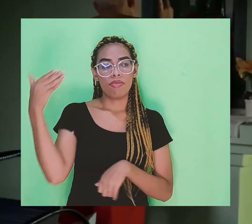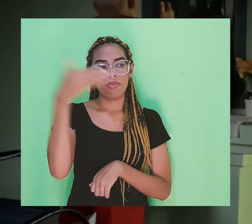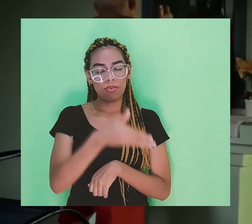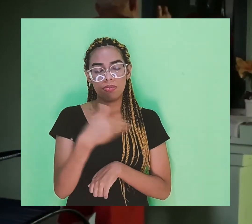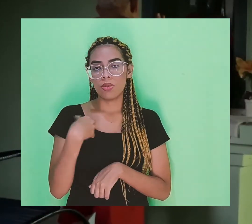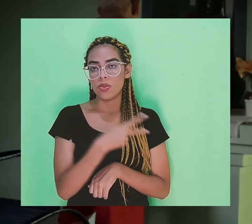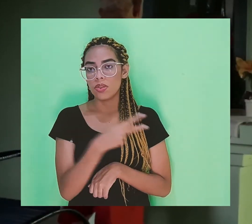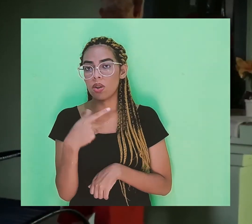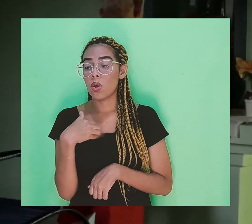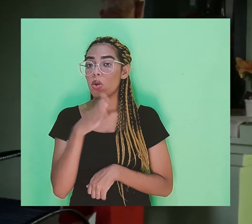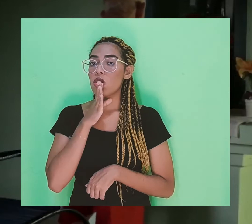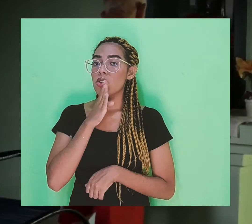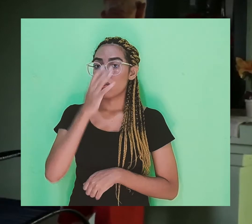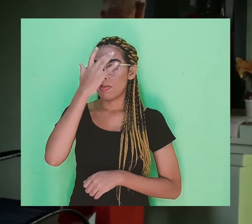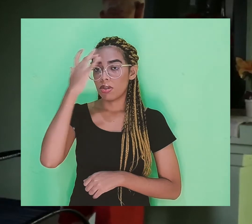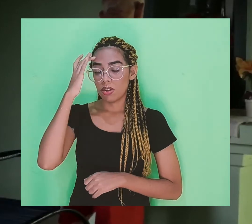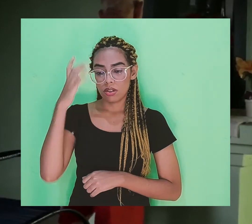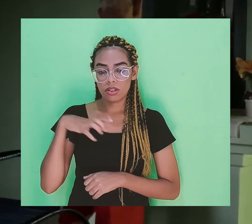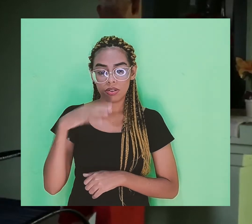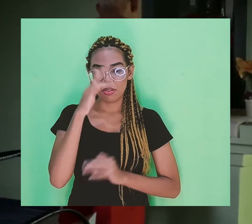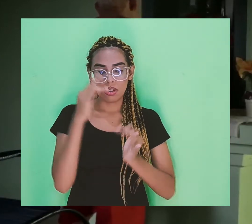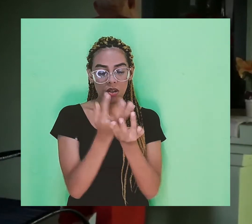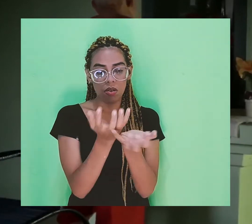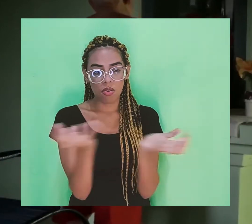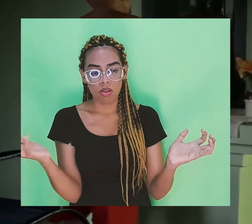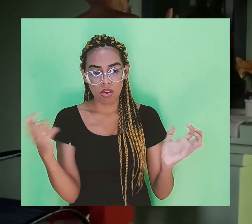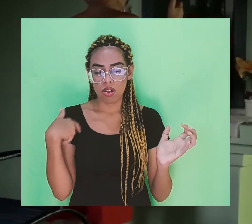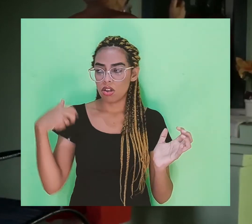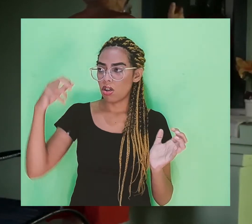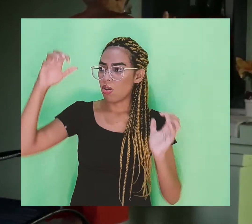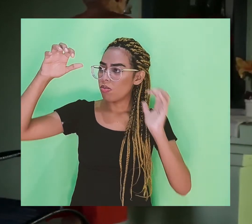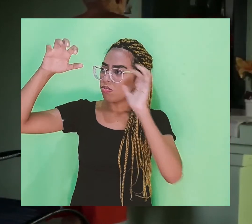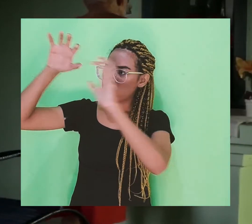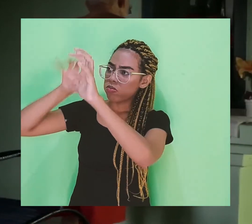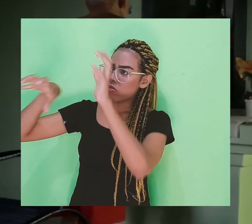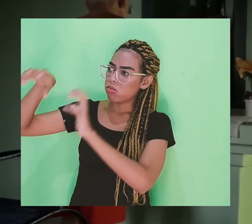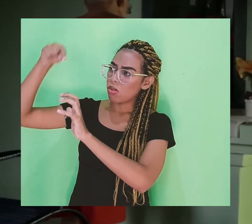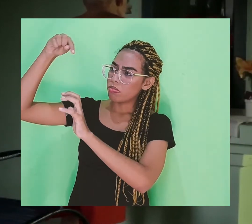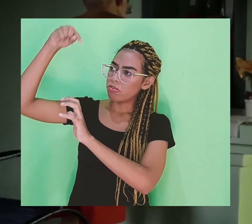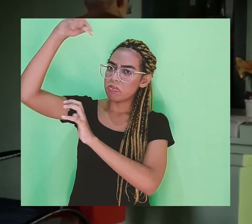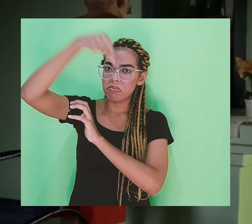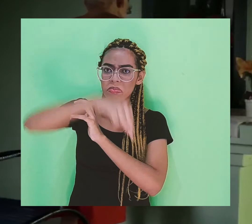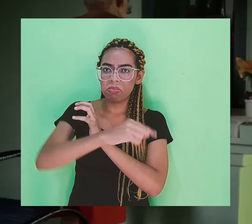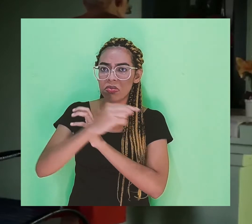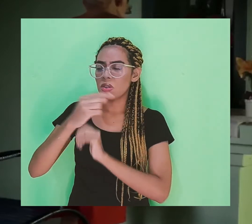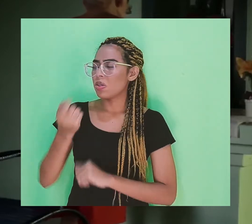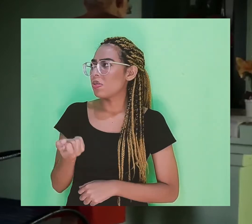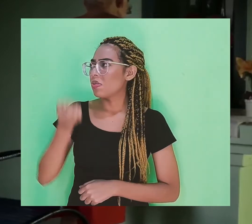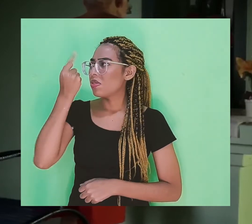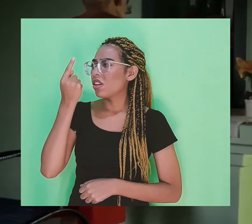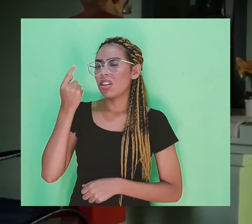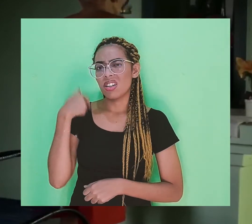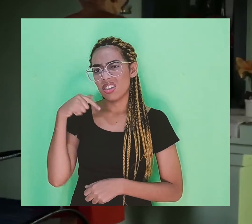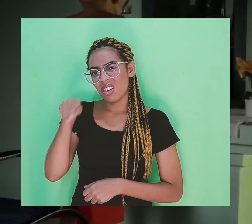os módulos, conheci todo mundo. E quando chegou no jardim, que eu vi a bica onde eu tomava banho, eu fiquei horrorizada. Eu fiquei olhando assim,